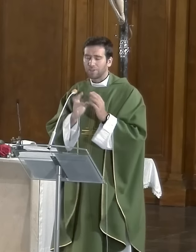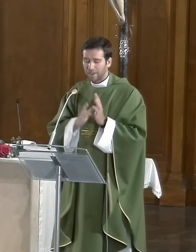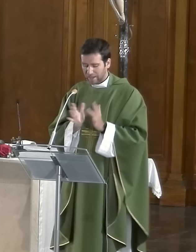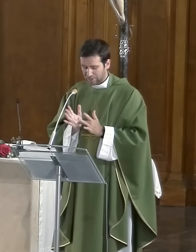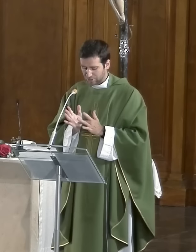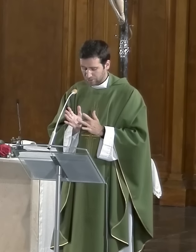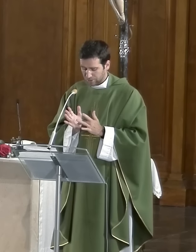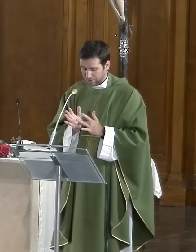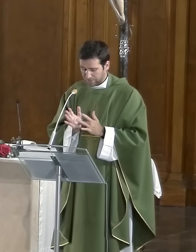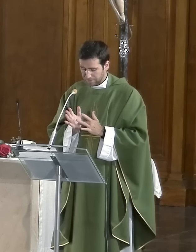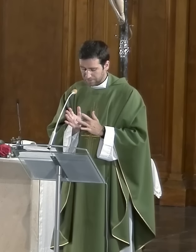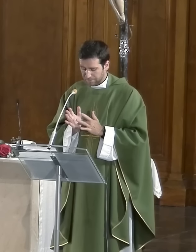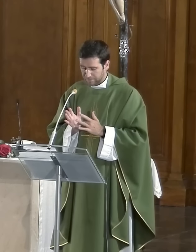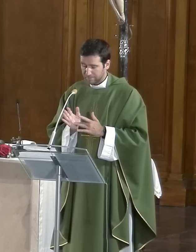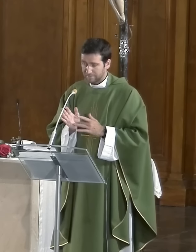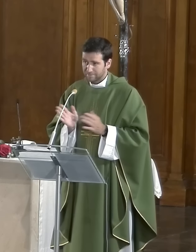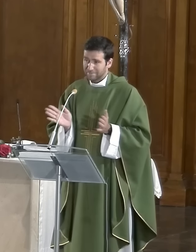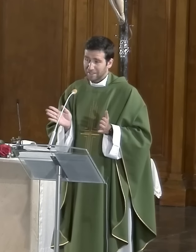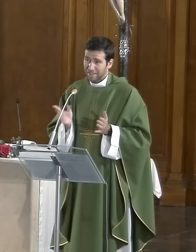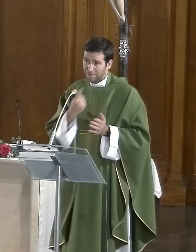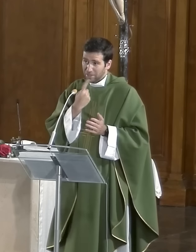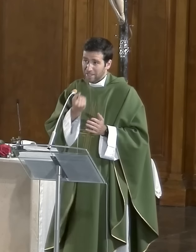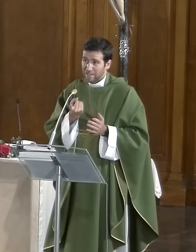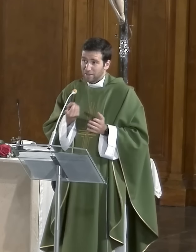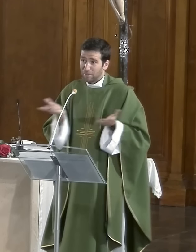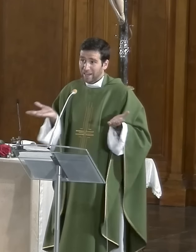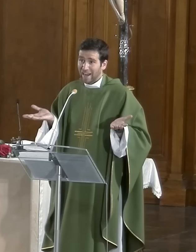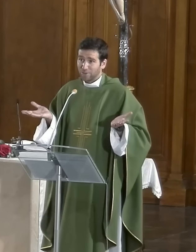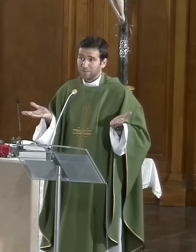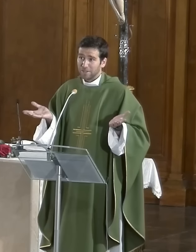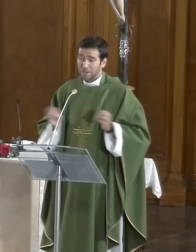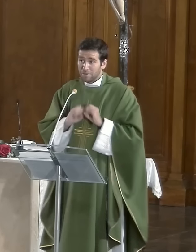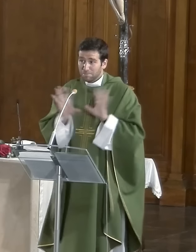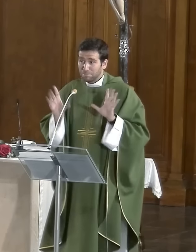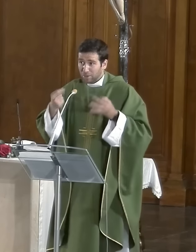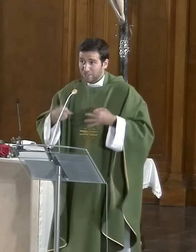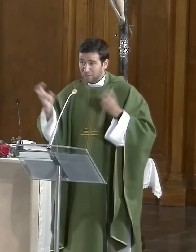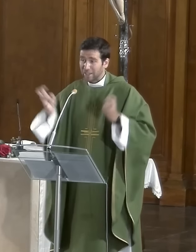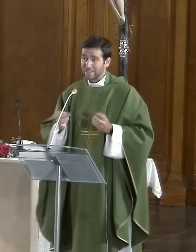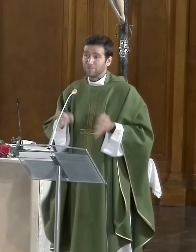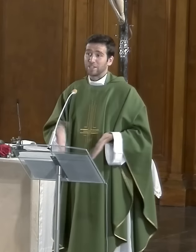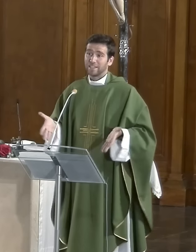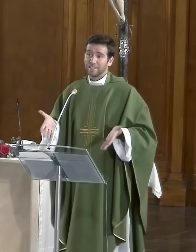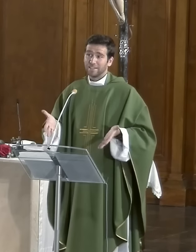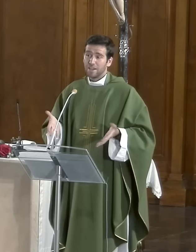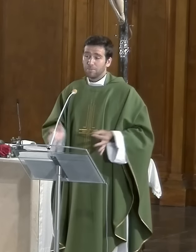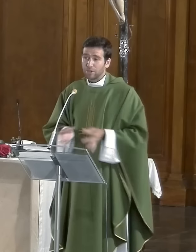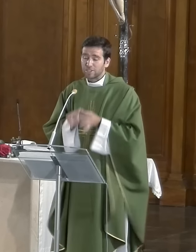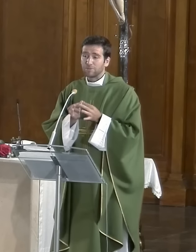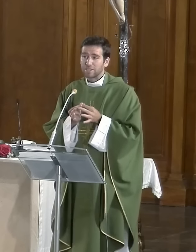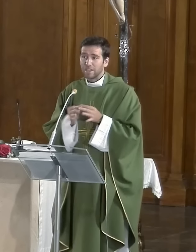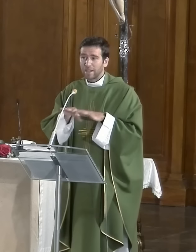a Jesús? Y podrías decir: hombre, claro, por eso estamos aquí. Por eso estamos celebrando